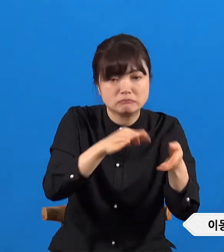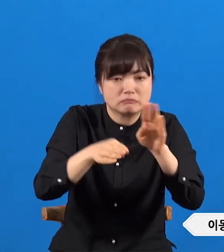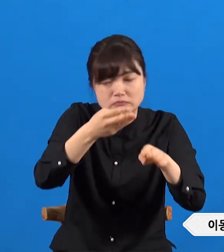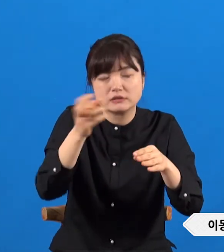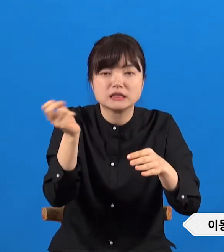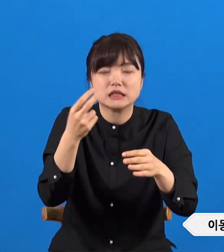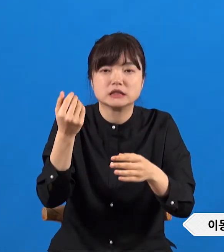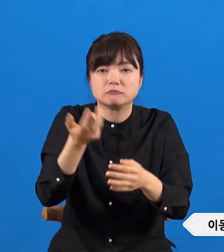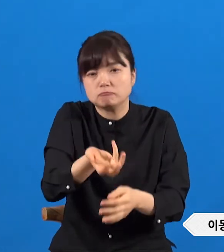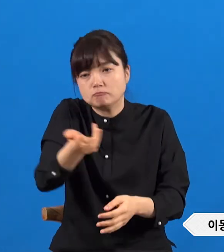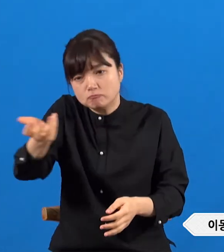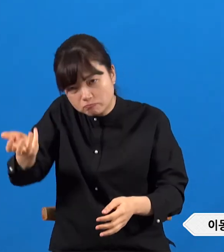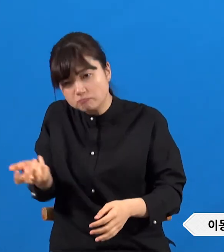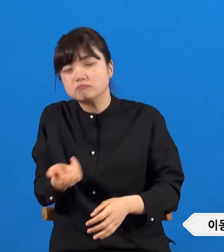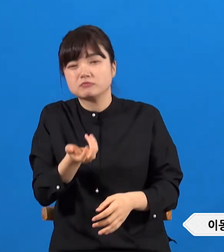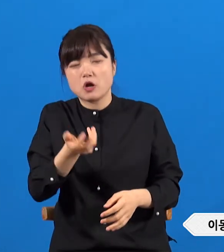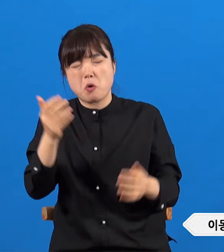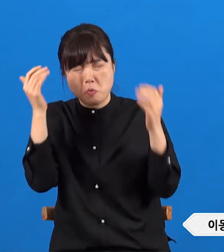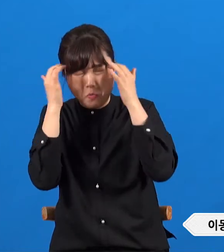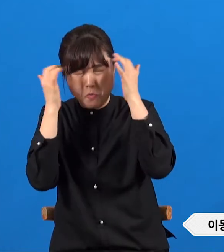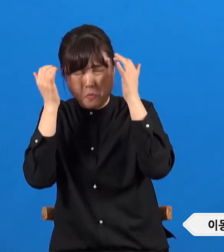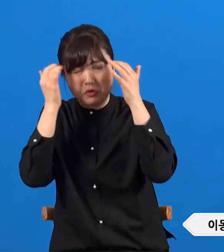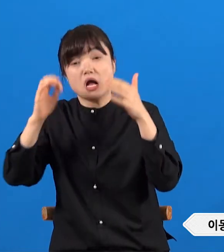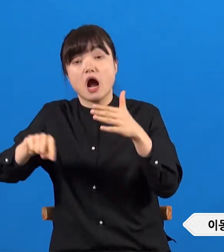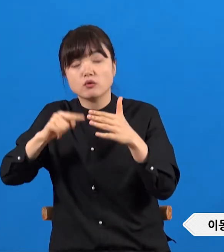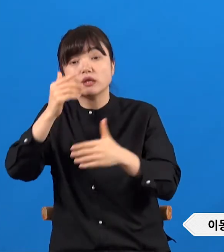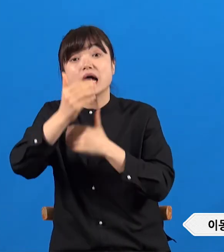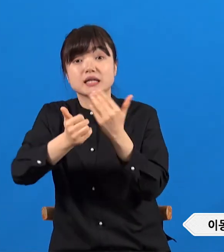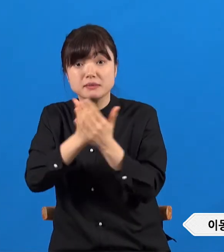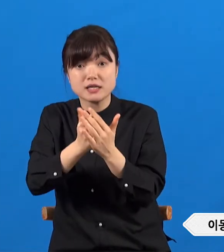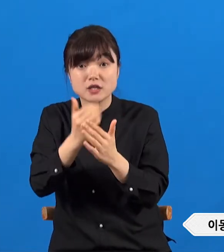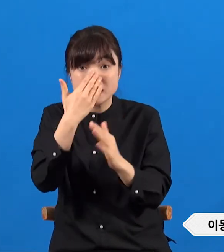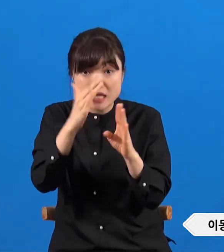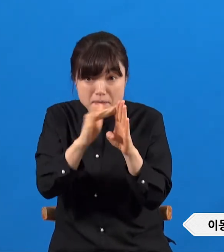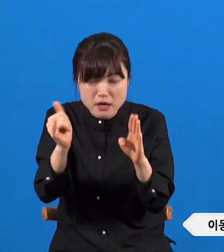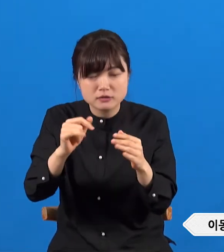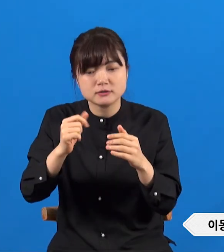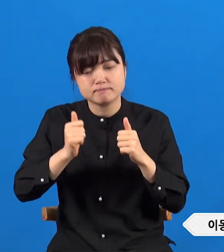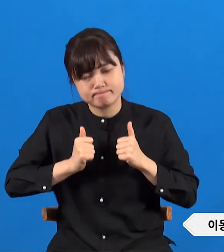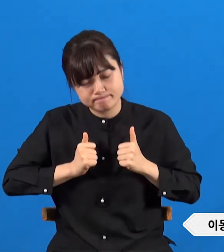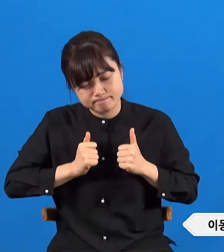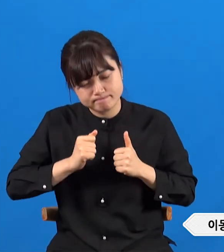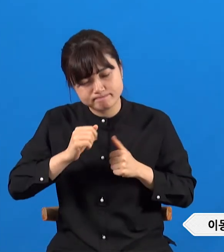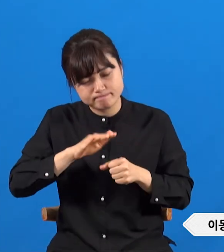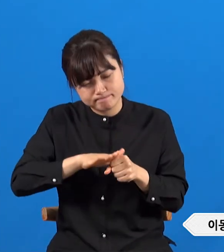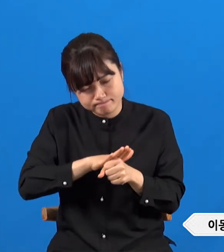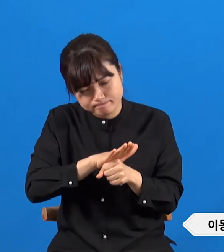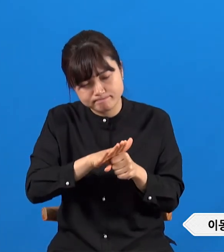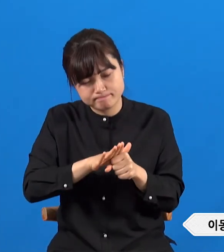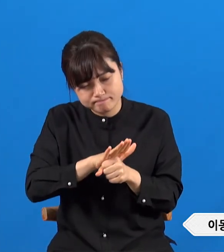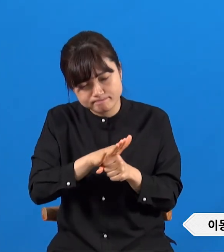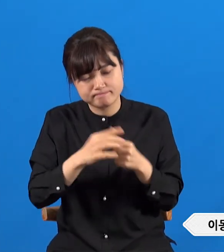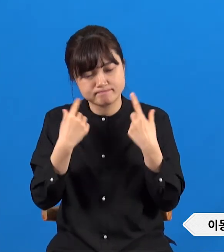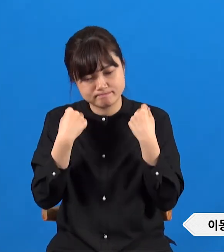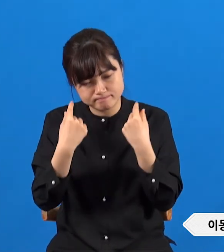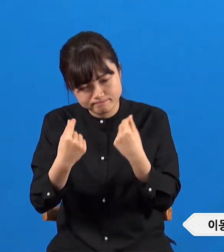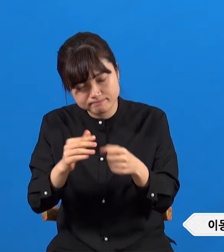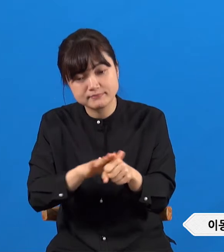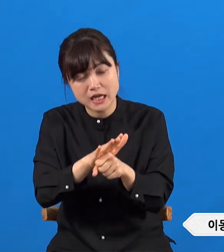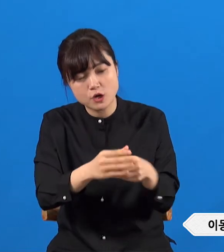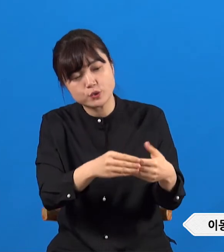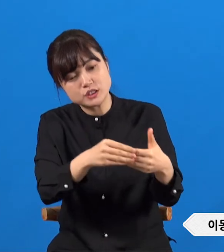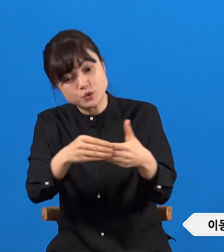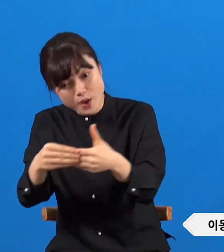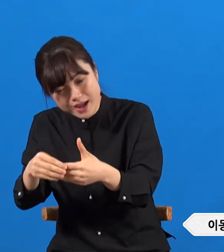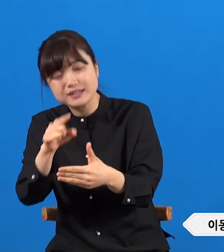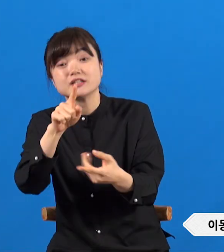이동하고, 이러한 고생 중에서도 하나님은 그 백성을 성실하게 인도하셨음을 기억하고 감사하는